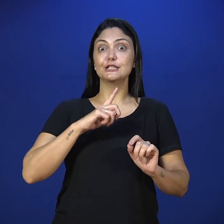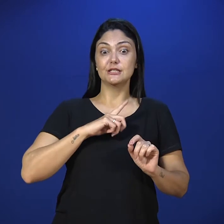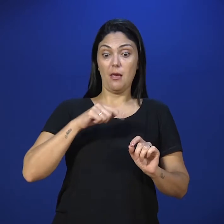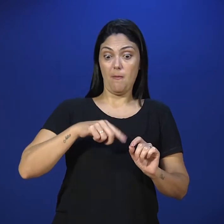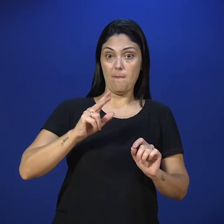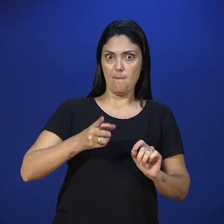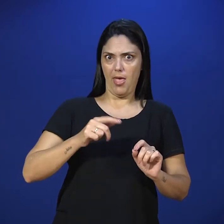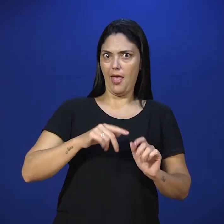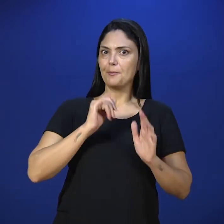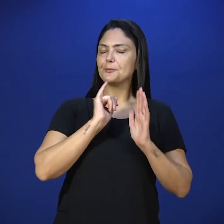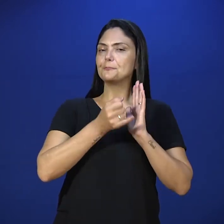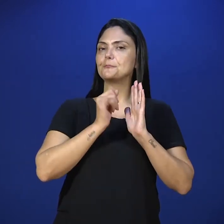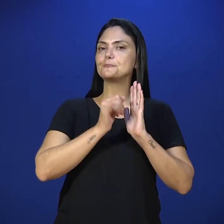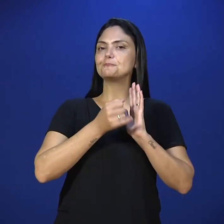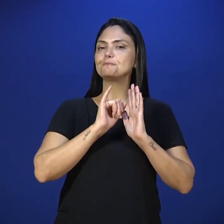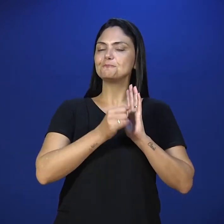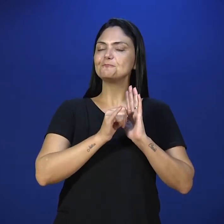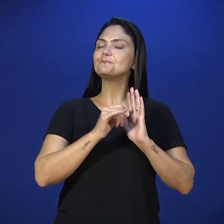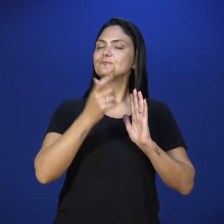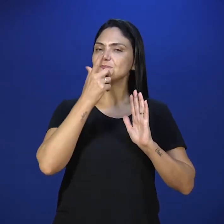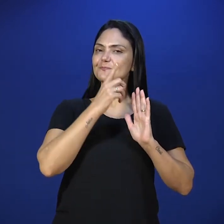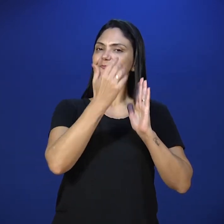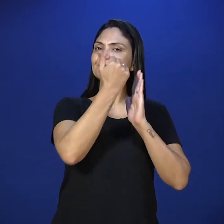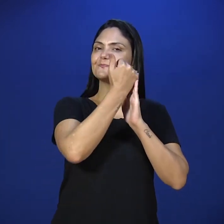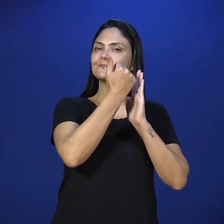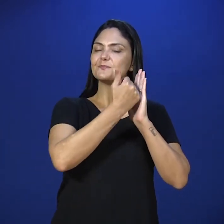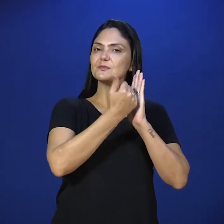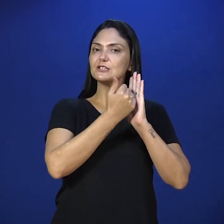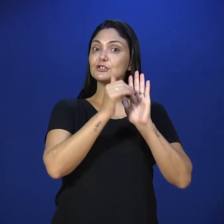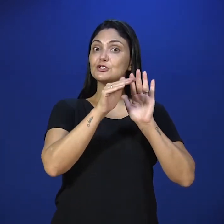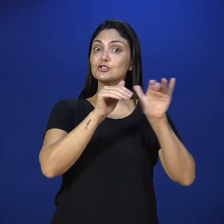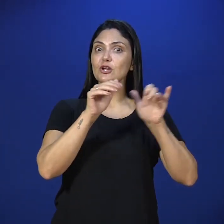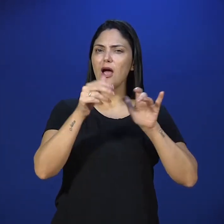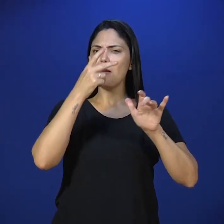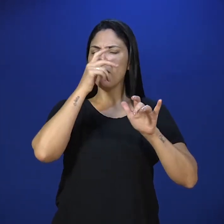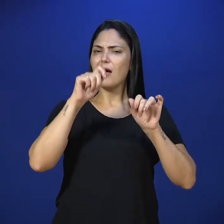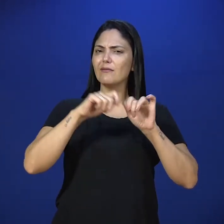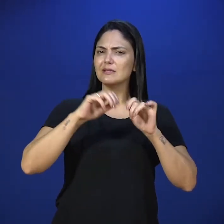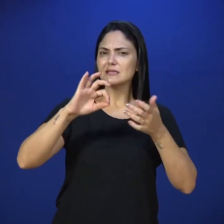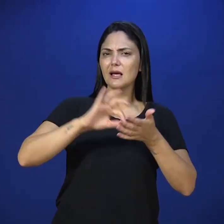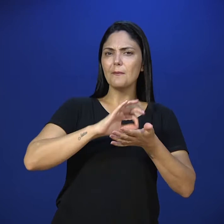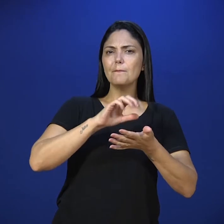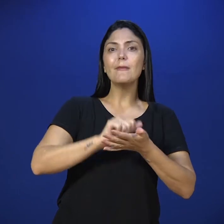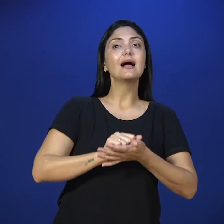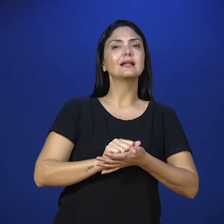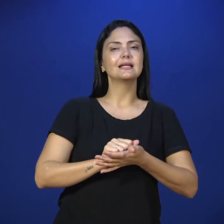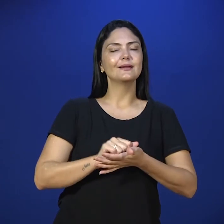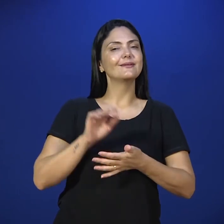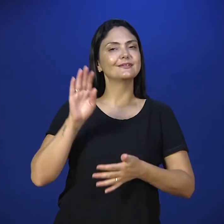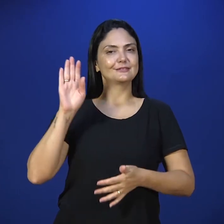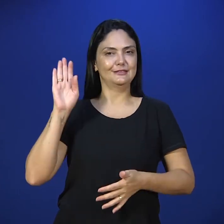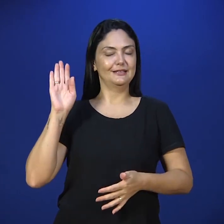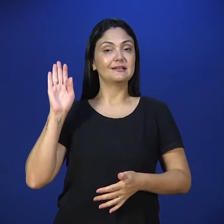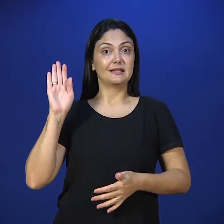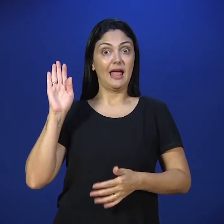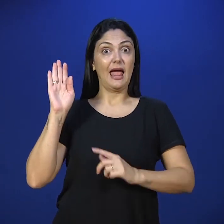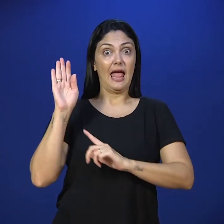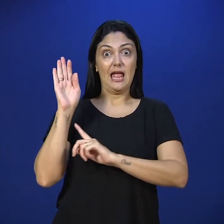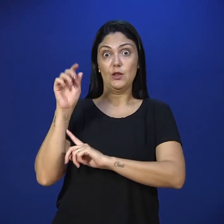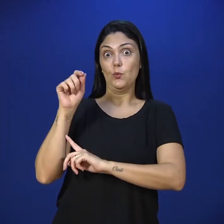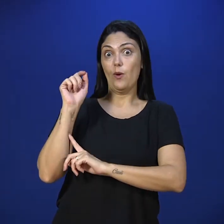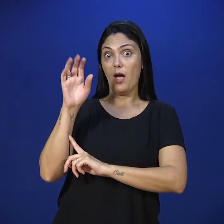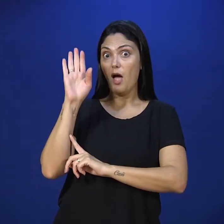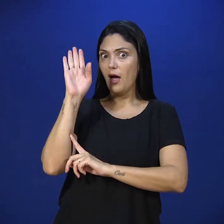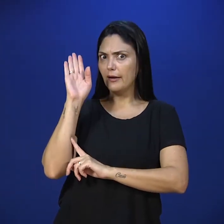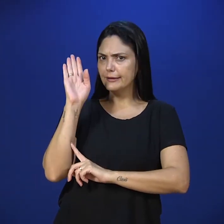neste edital, serão considerados classificados e chamados à matrícula os seguintes candidatos. 7.1.